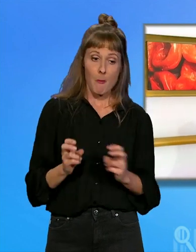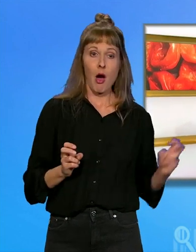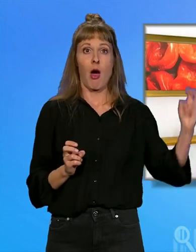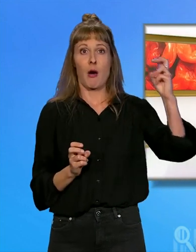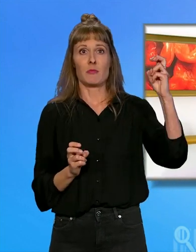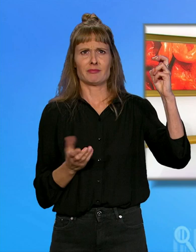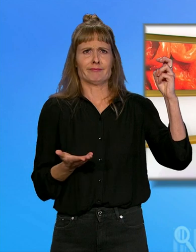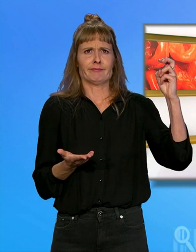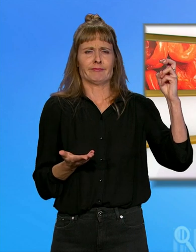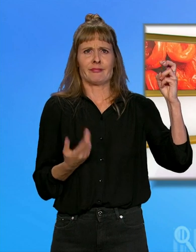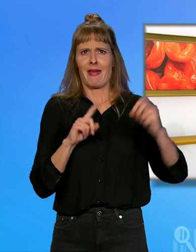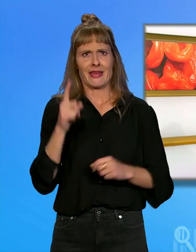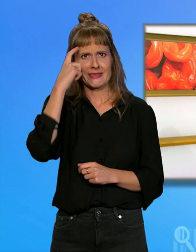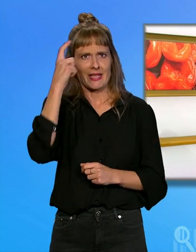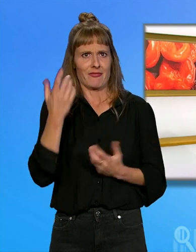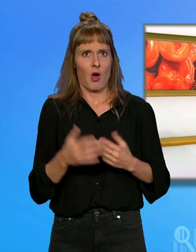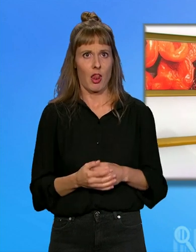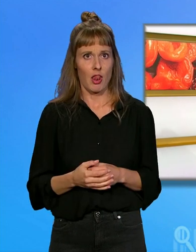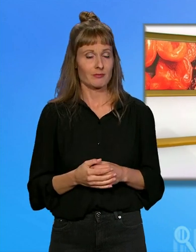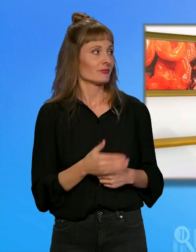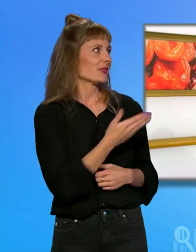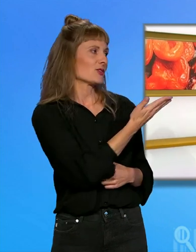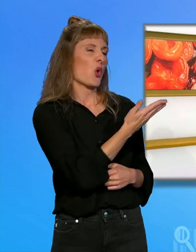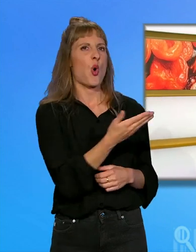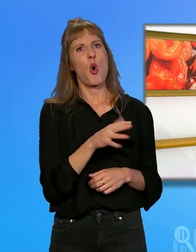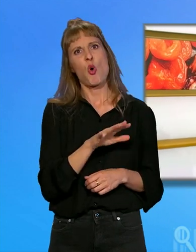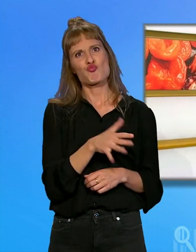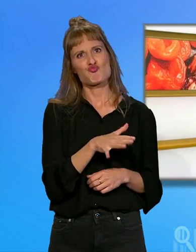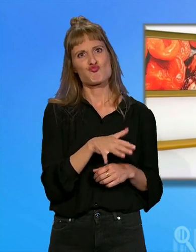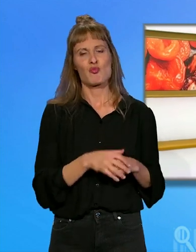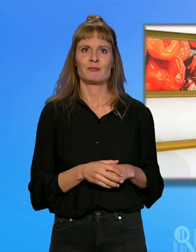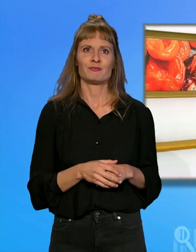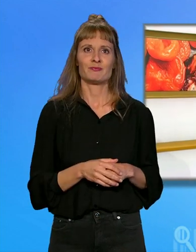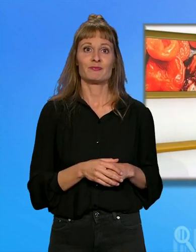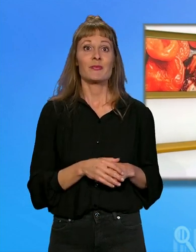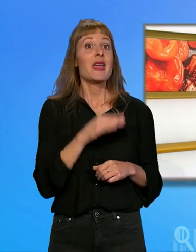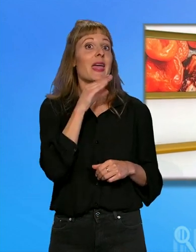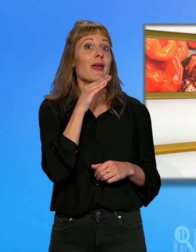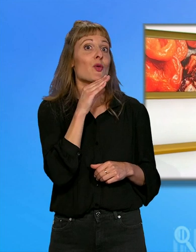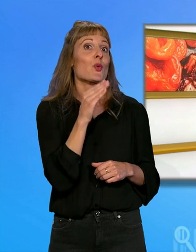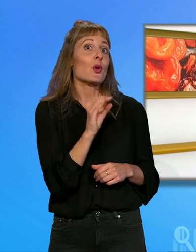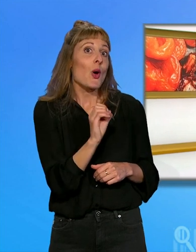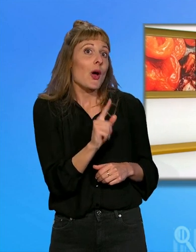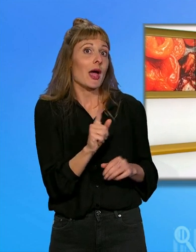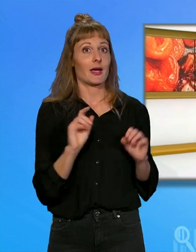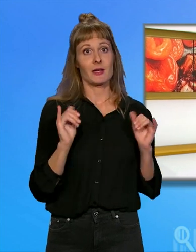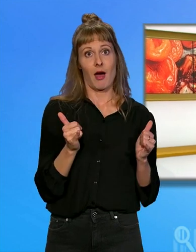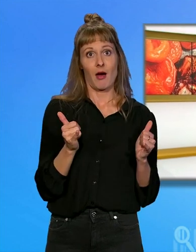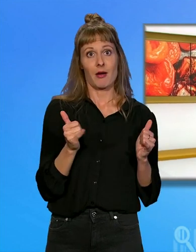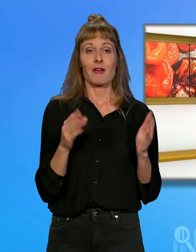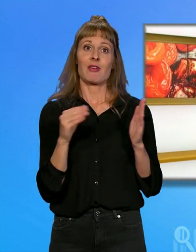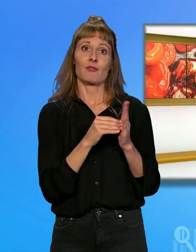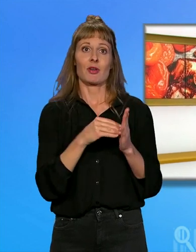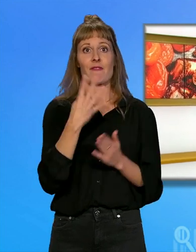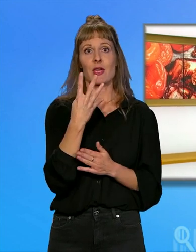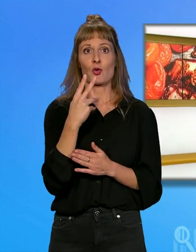zu auf das Gerät da bei mir auf dem Tisch. Das ist das, was am wenigsten gut weggekommen ist. Immer noch genügend, immer noch genügend. Aber Bewertung 4,3. Das